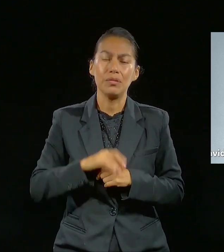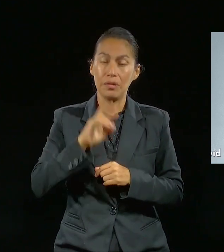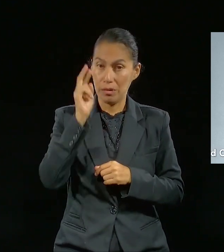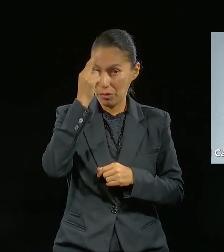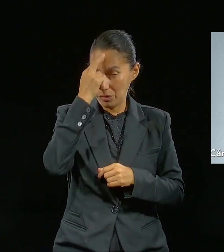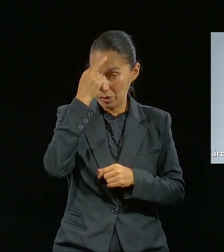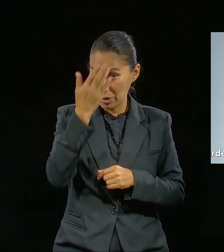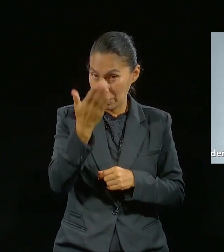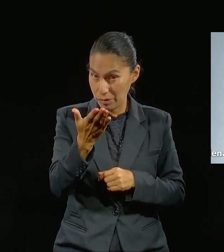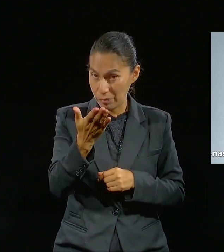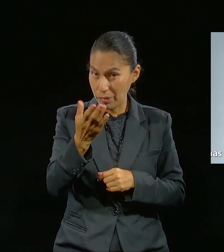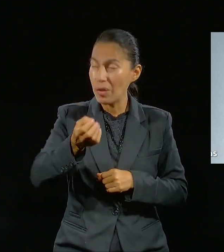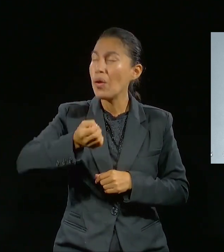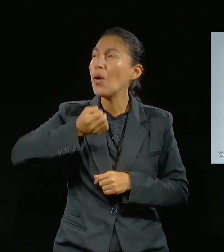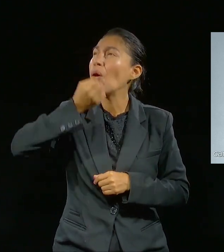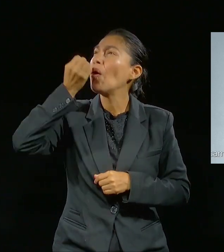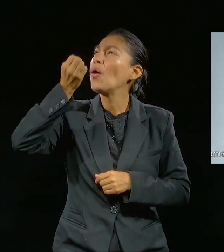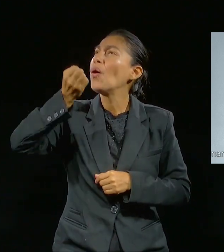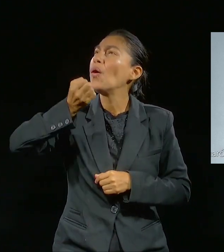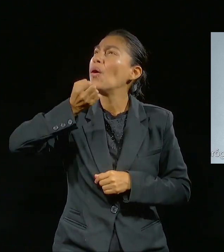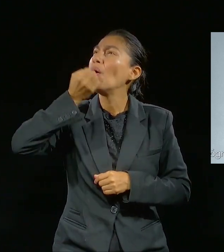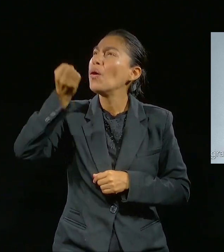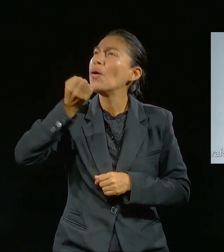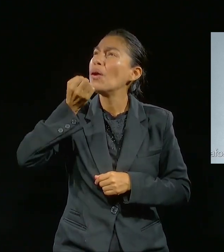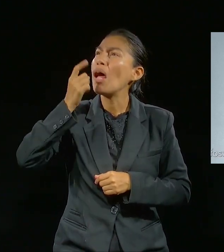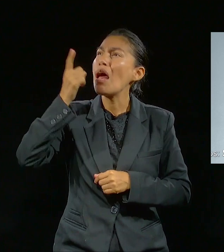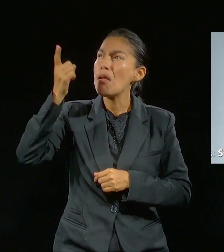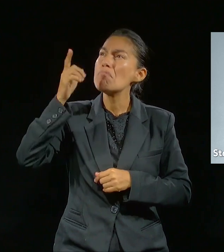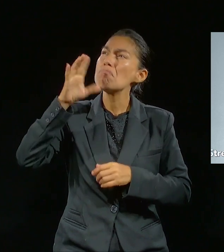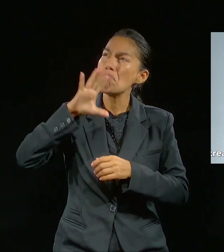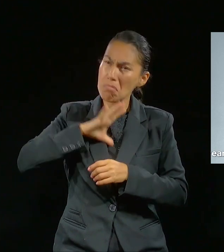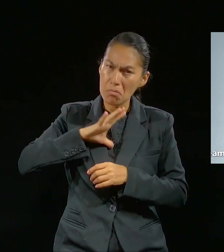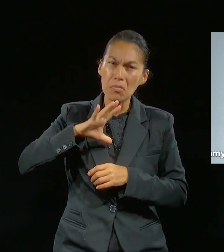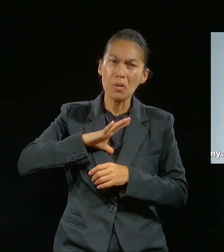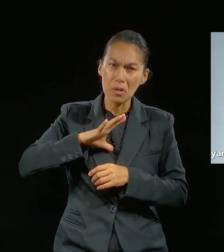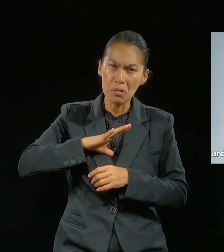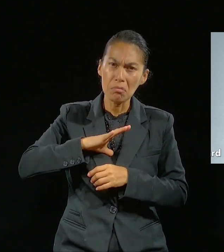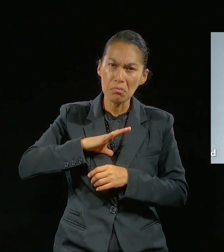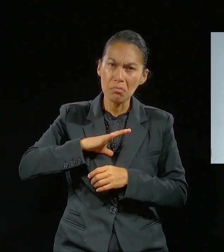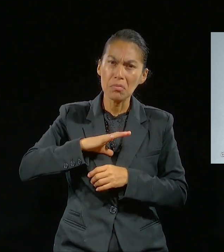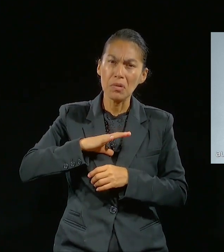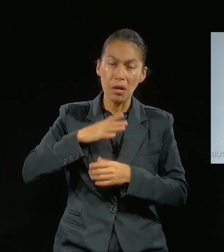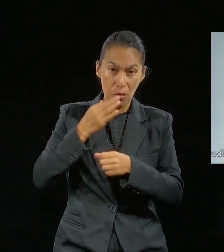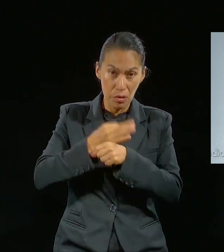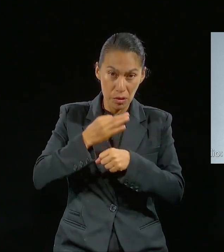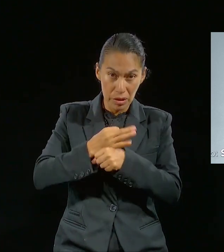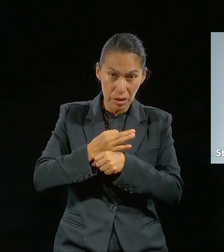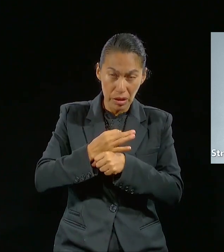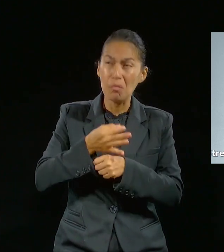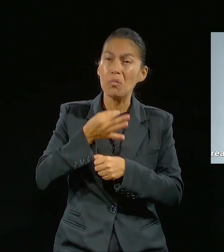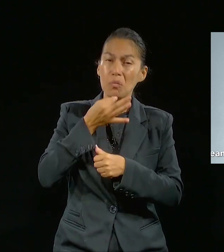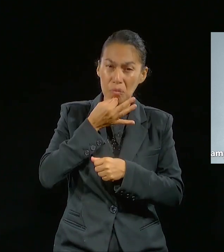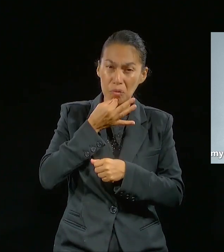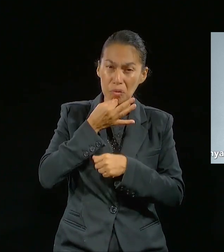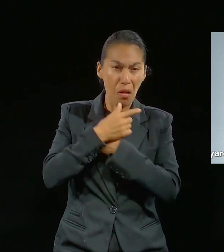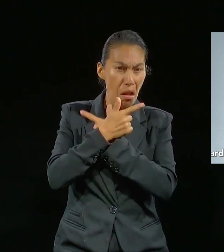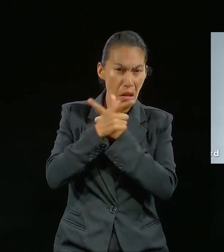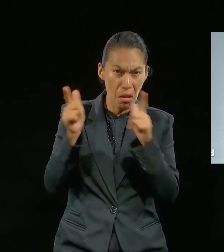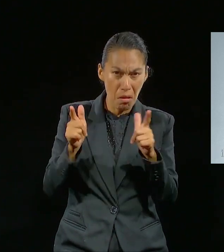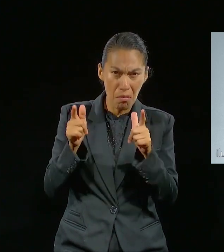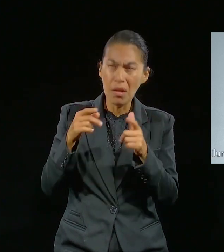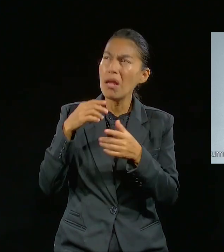Recuerda, invoca su presencia, búscalo mientras pueda ser hallado.